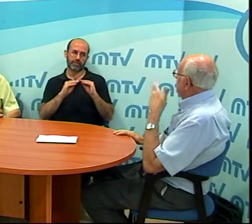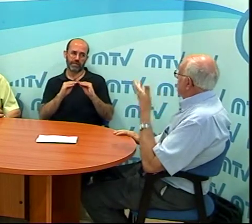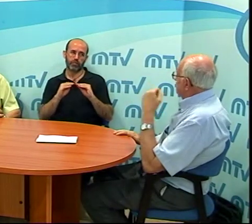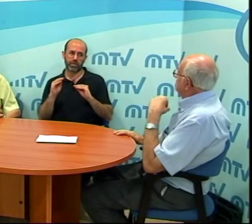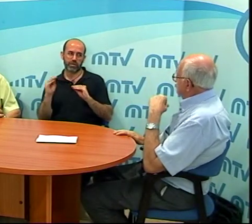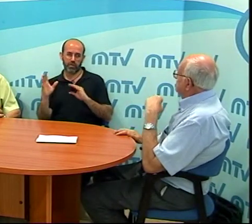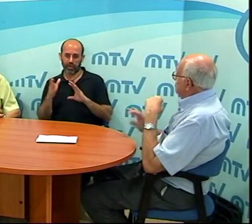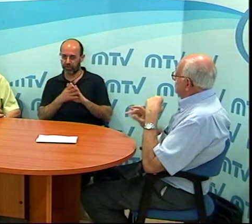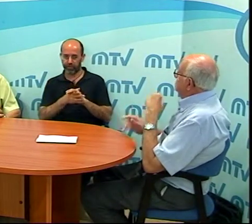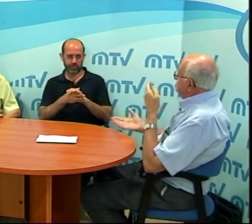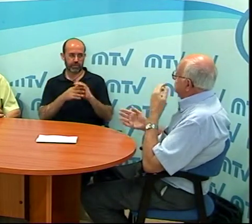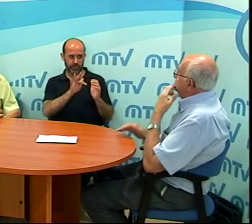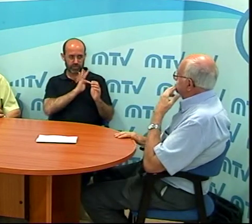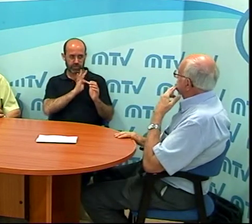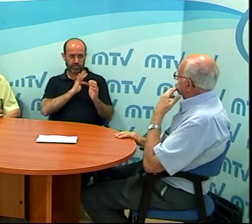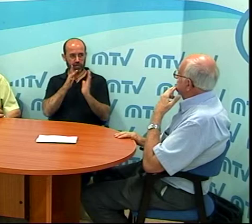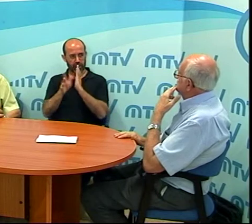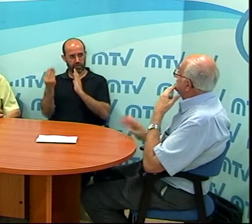poder ser puente de comunicación.